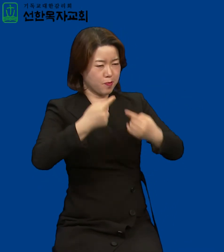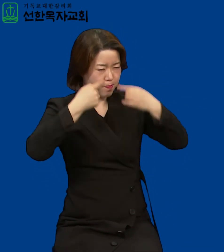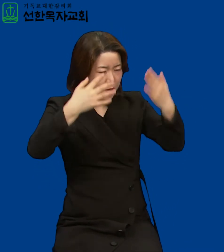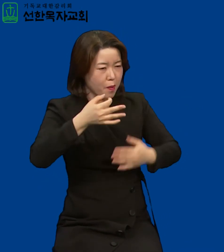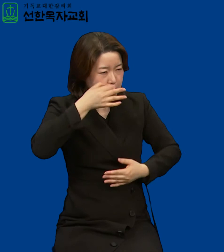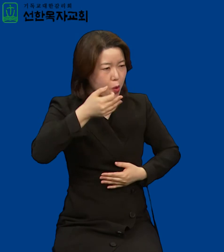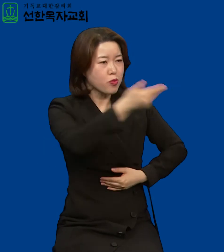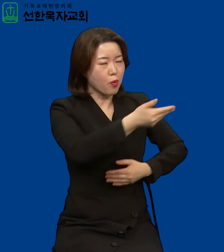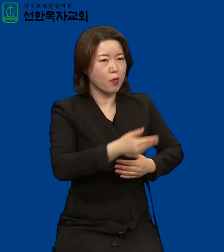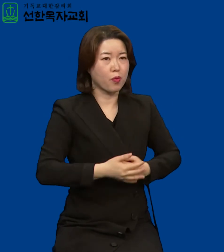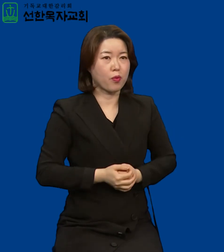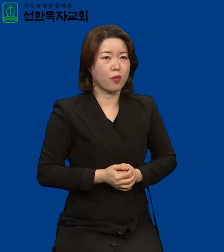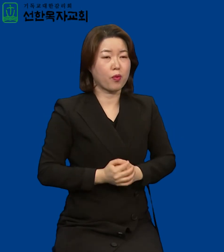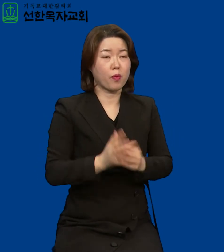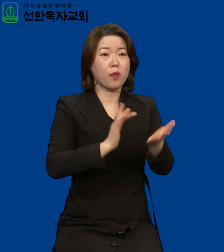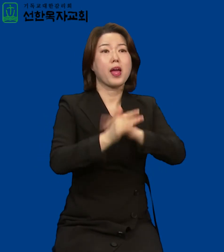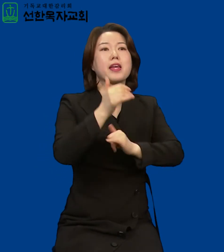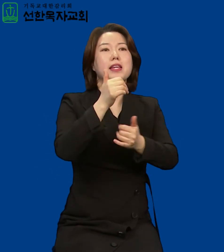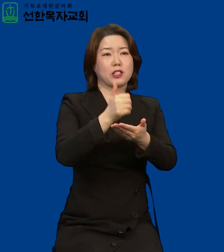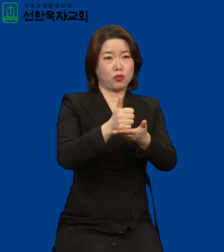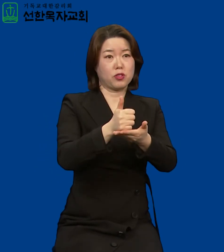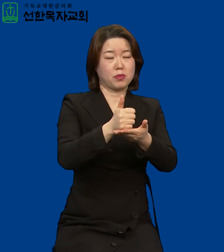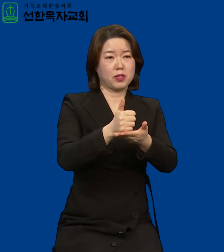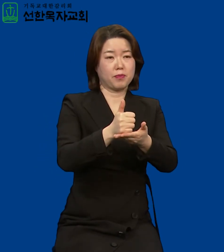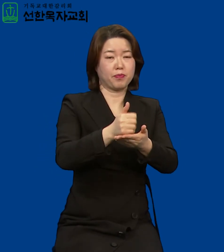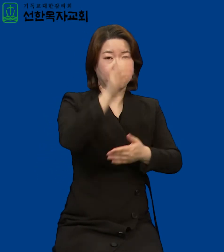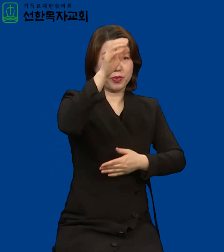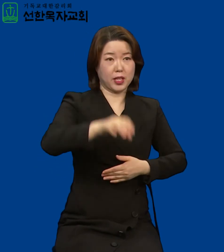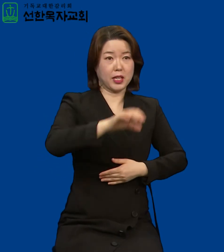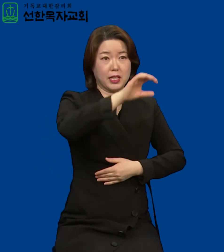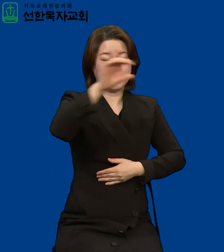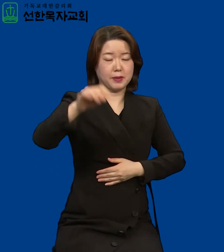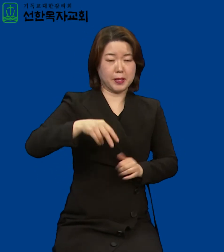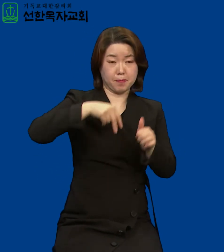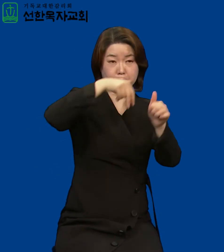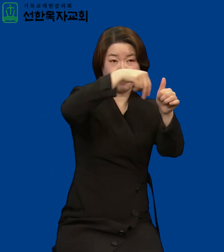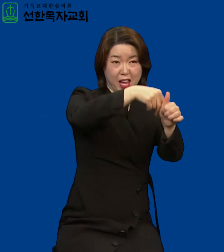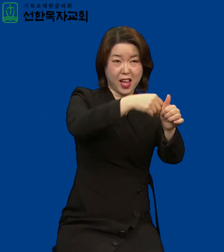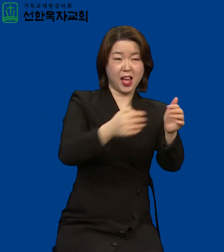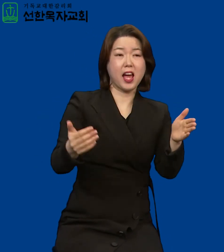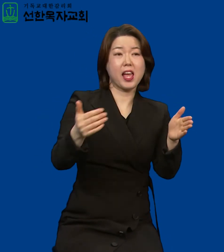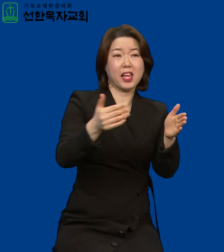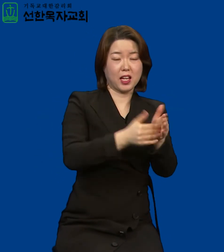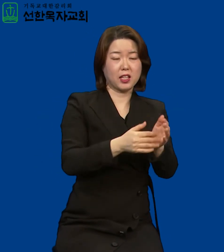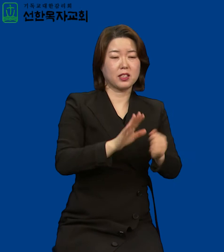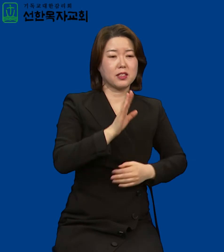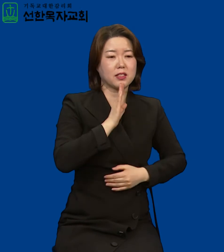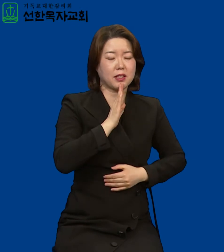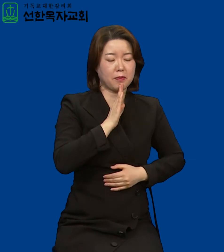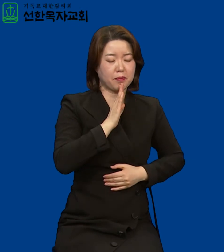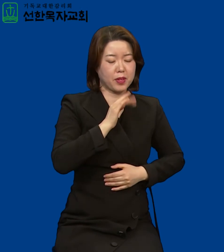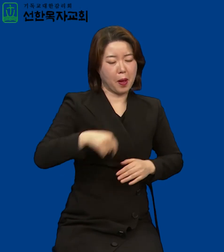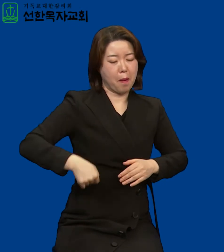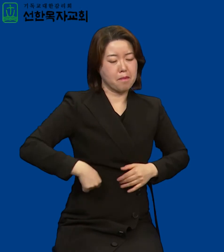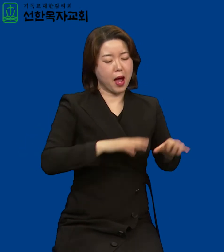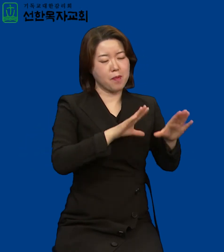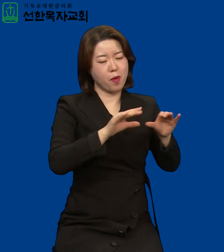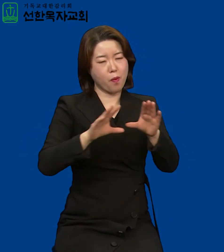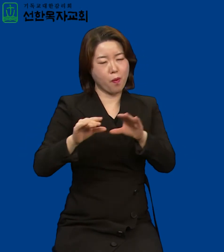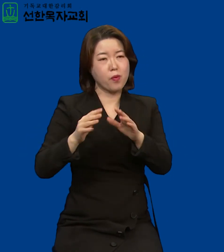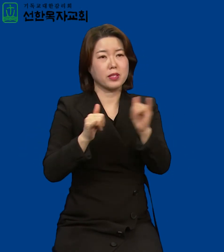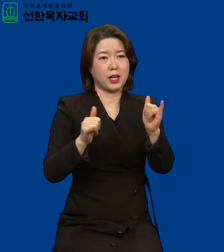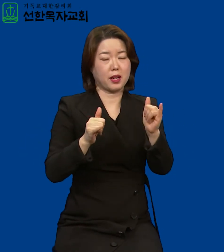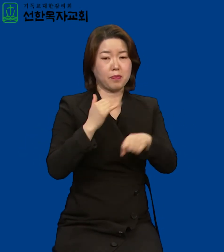보여주겠다. 예수님은 십자가에 달리시기까지 참 온유하신 분, 하나님께